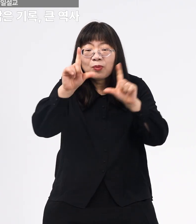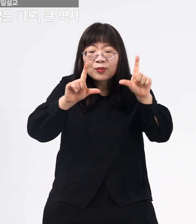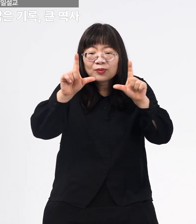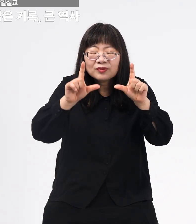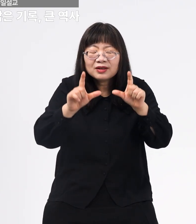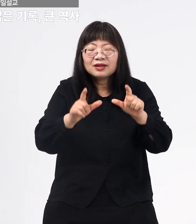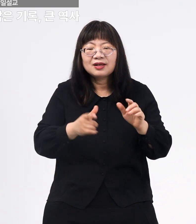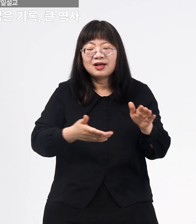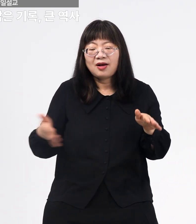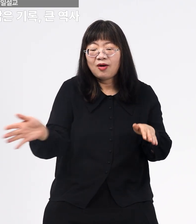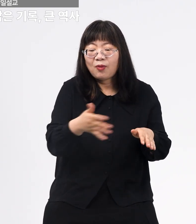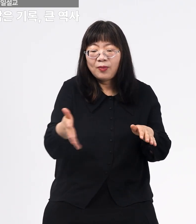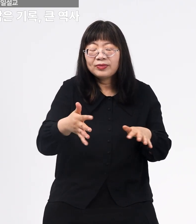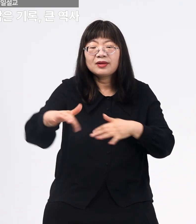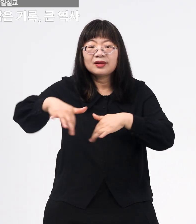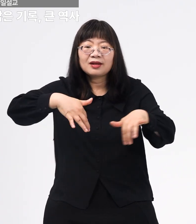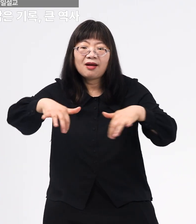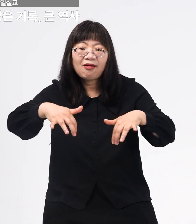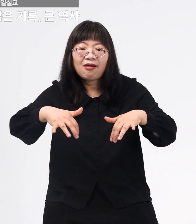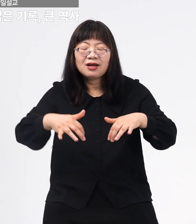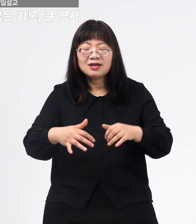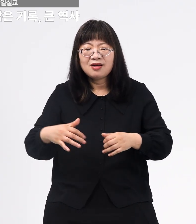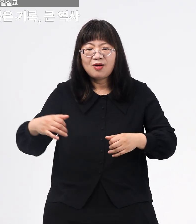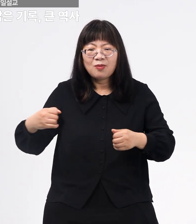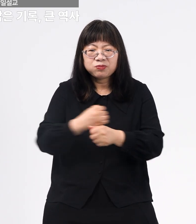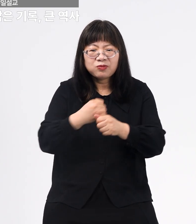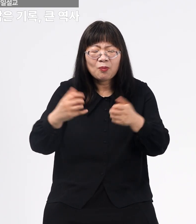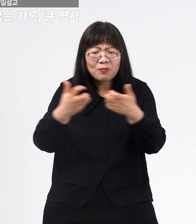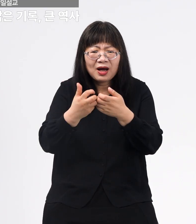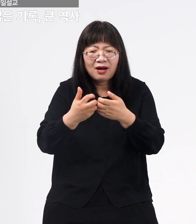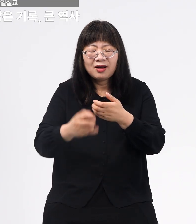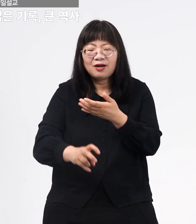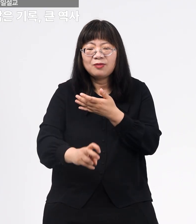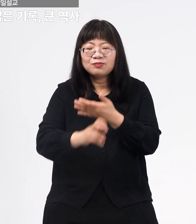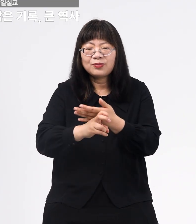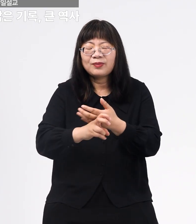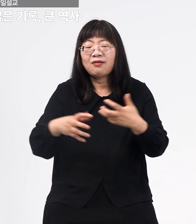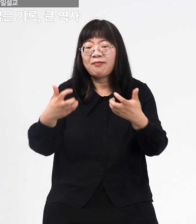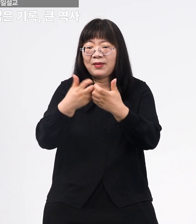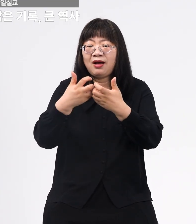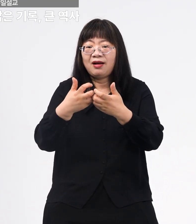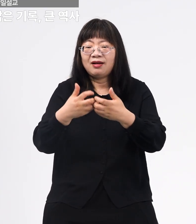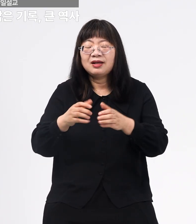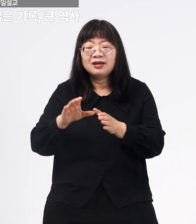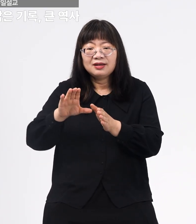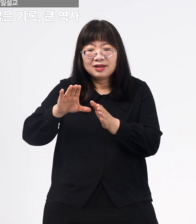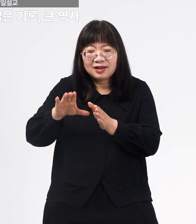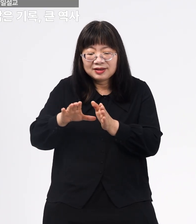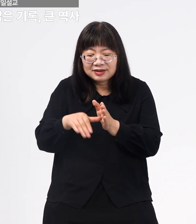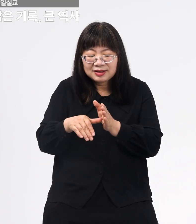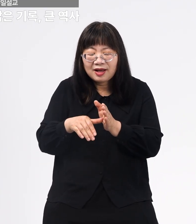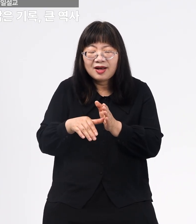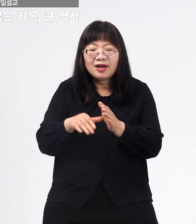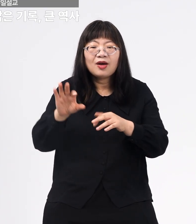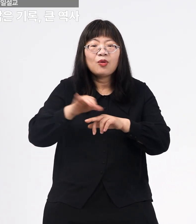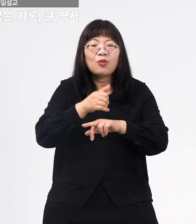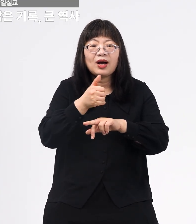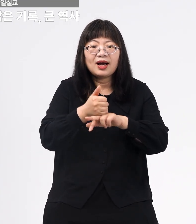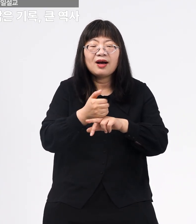폭력이 난무하고 무법이 판치던 그 사사기의 특징이 뭐죠? 그때의 이스라엘에 왕이